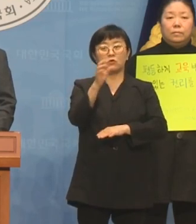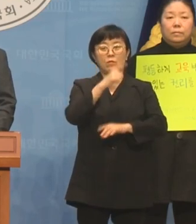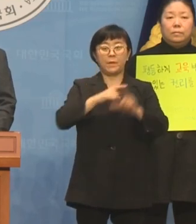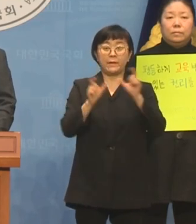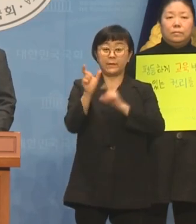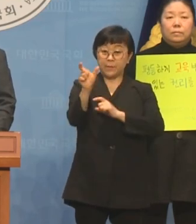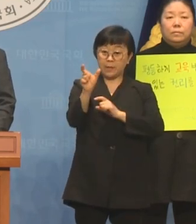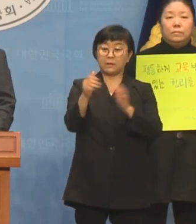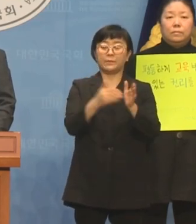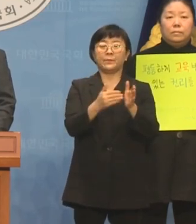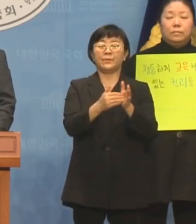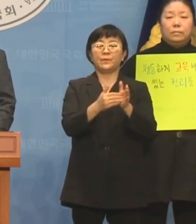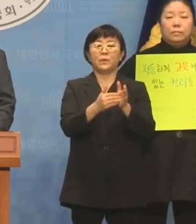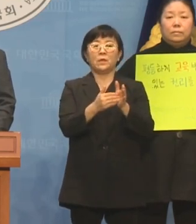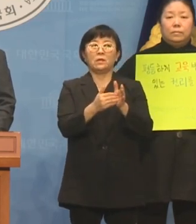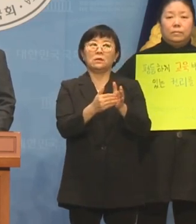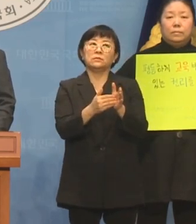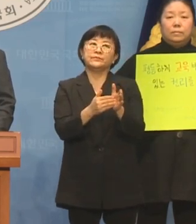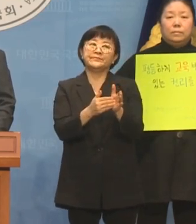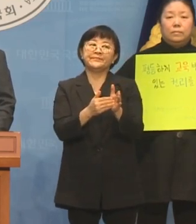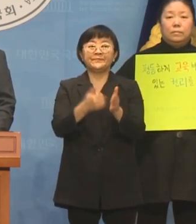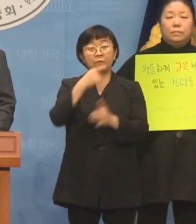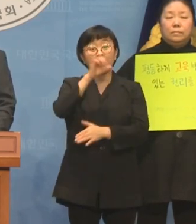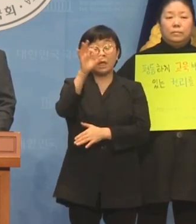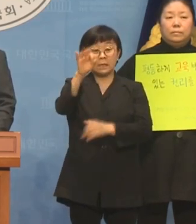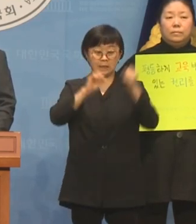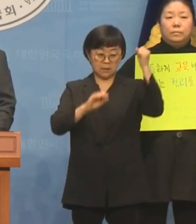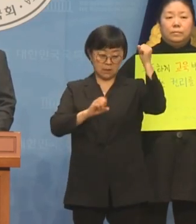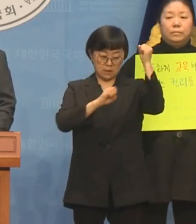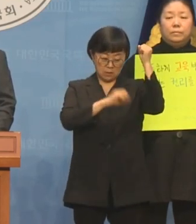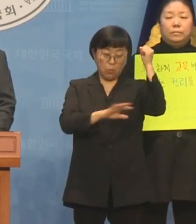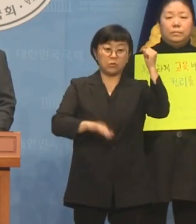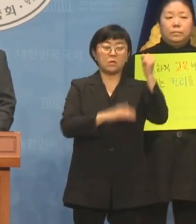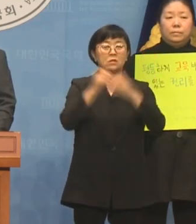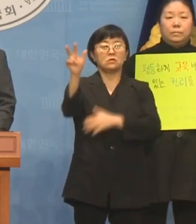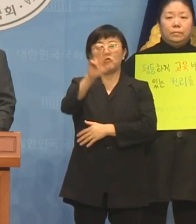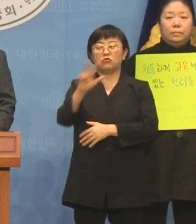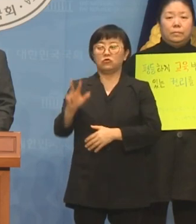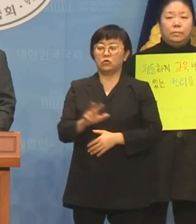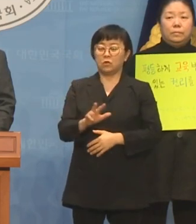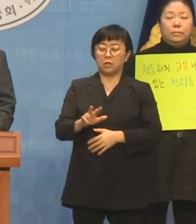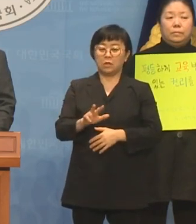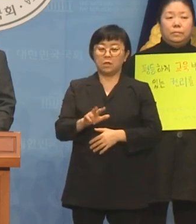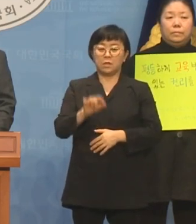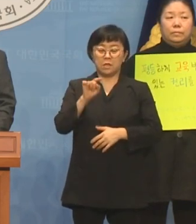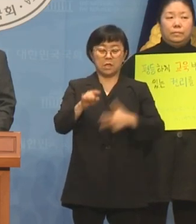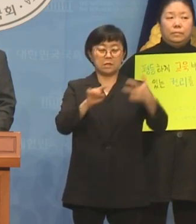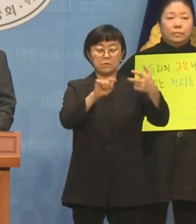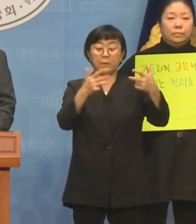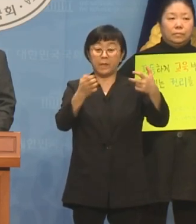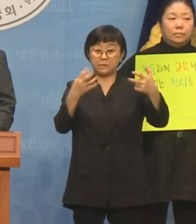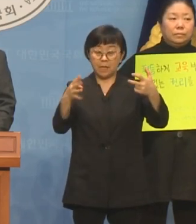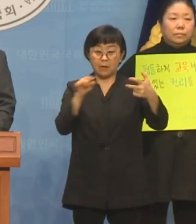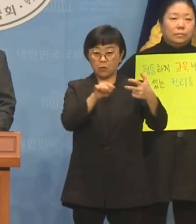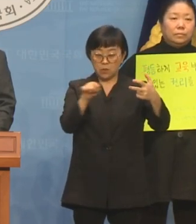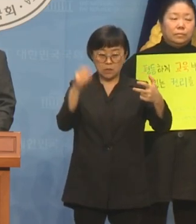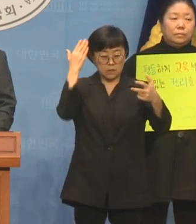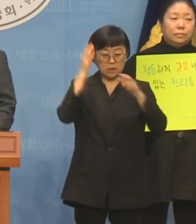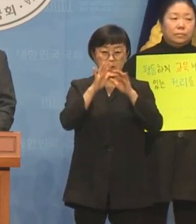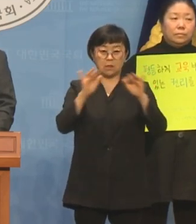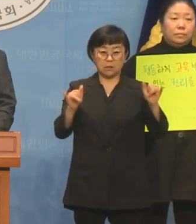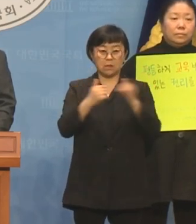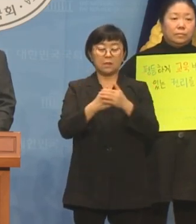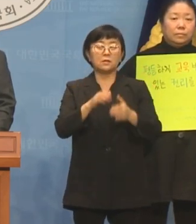아마 이제 본격적으로 그 예산에 기반해서 전국적인 경계선 지능인들에 대한